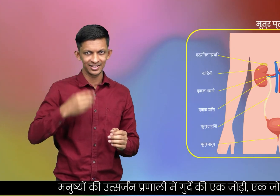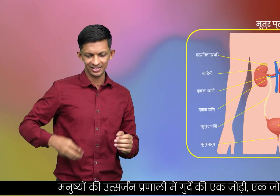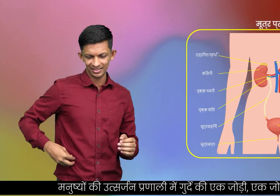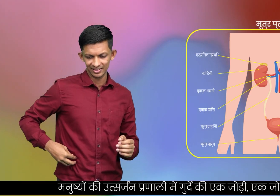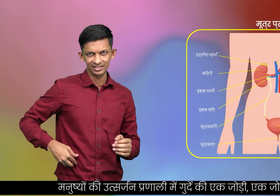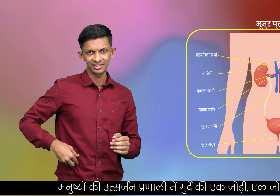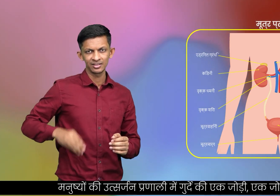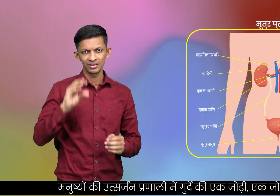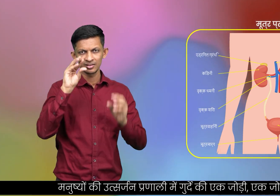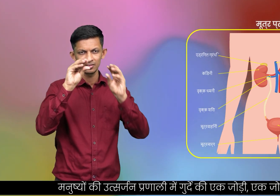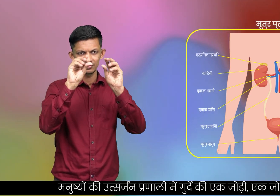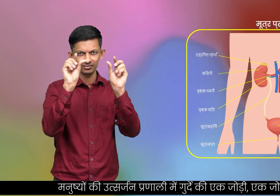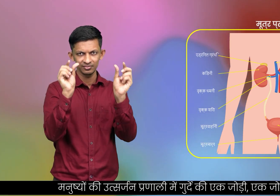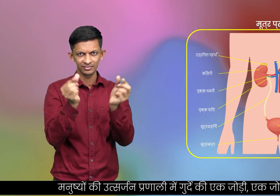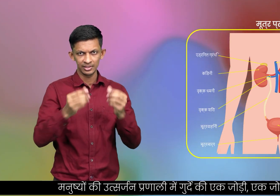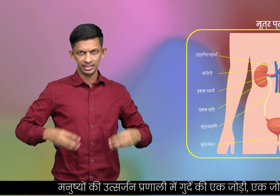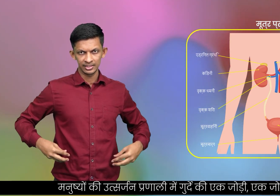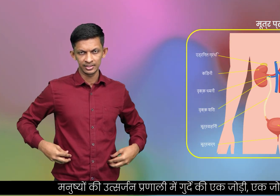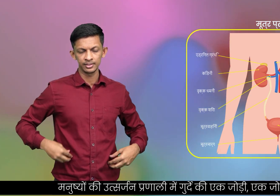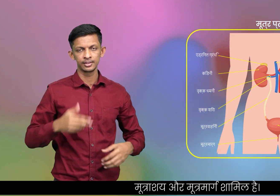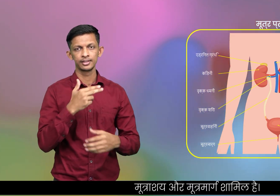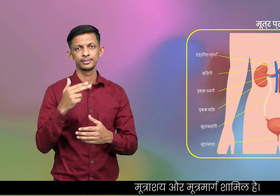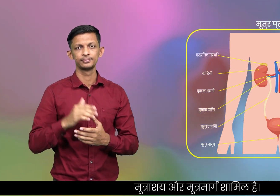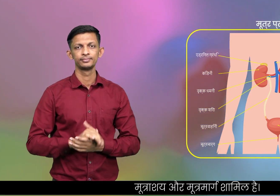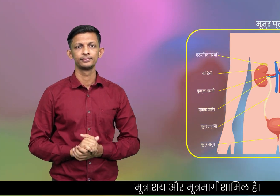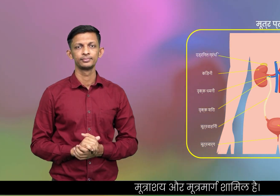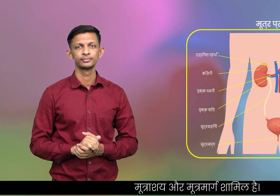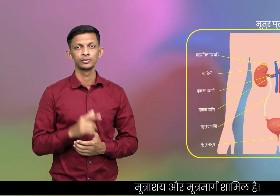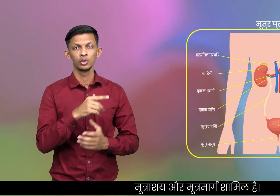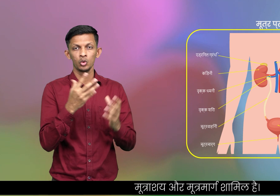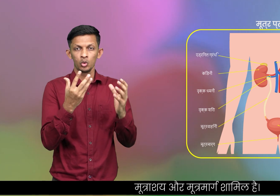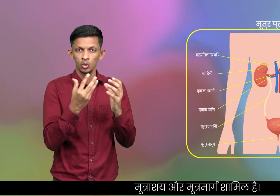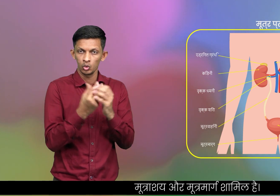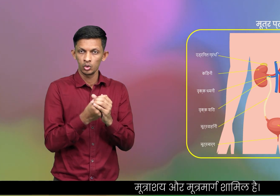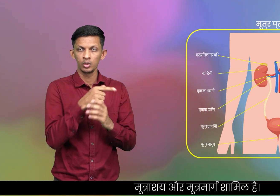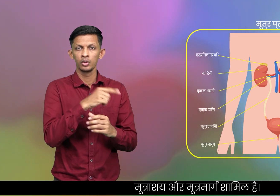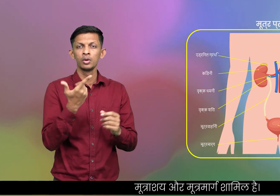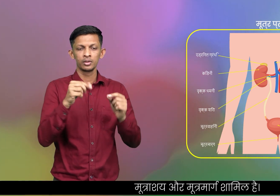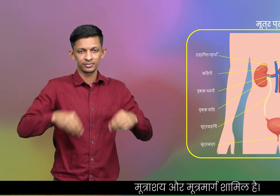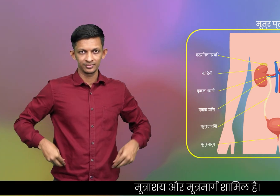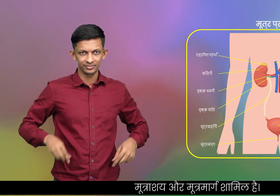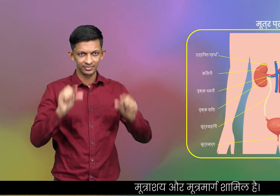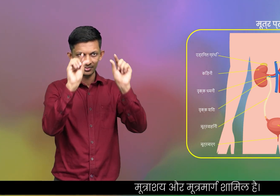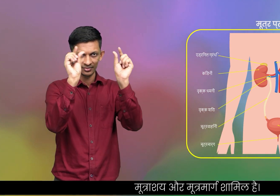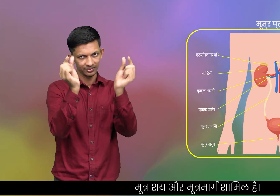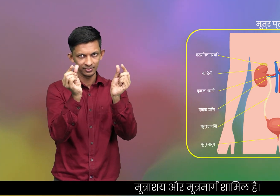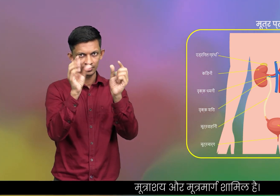एक जोड़ी मूत्रवाहिनी, मूत्राशय और मूत्रमार्ग शामिल है।